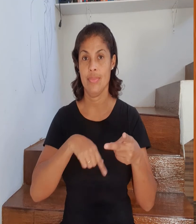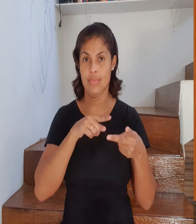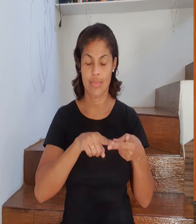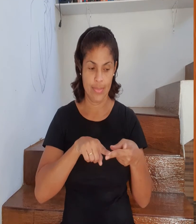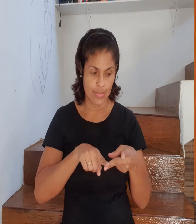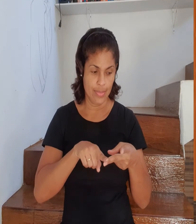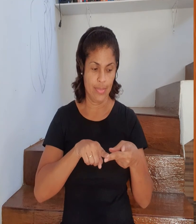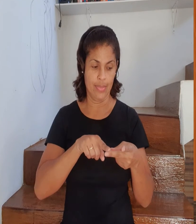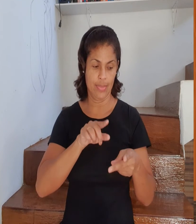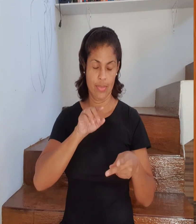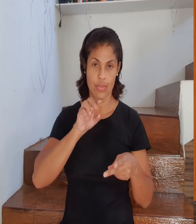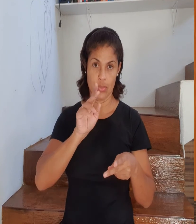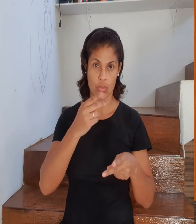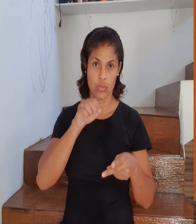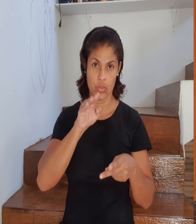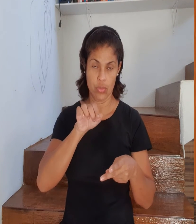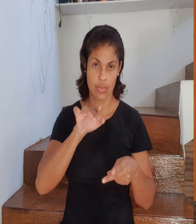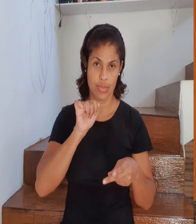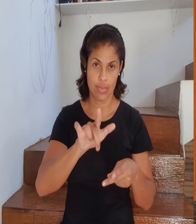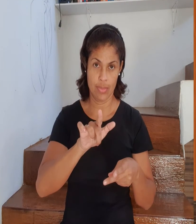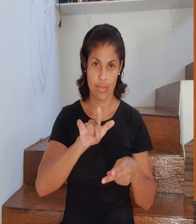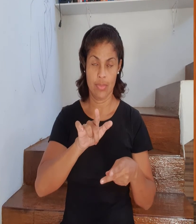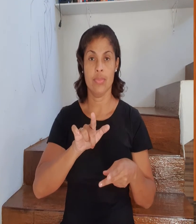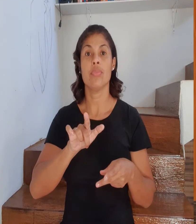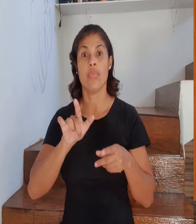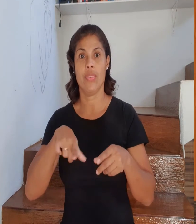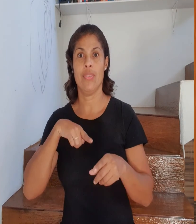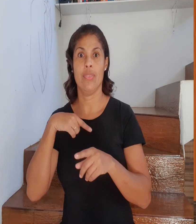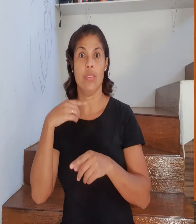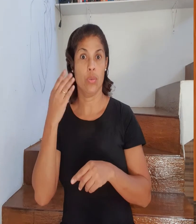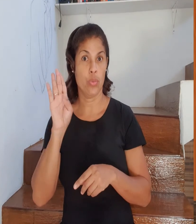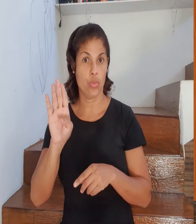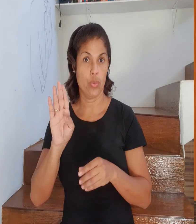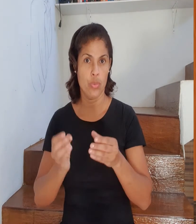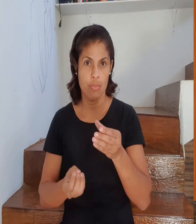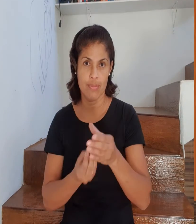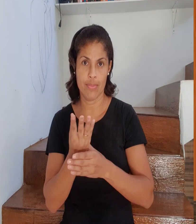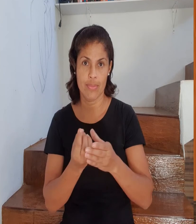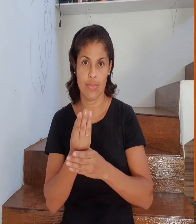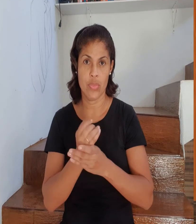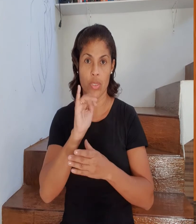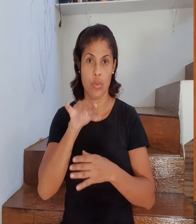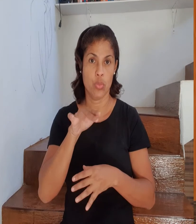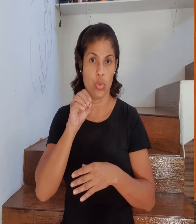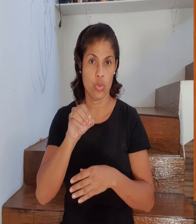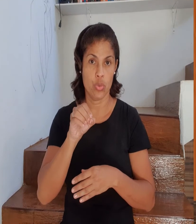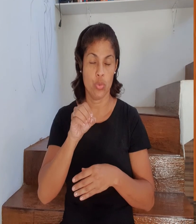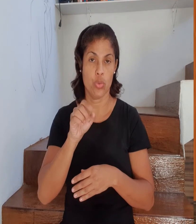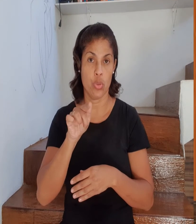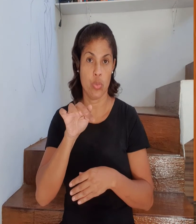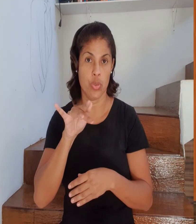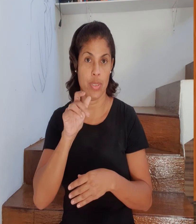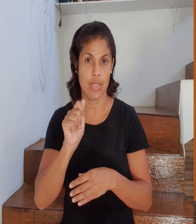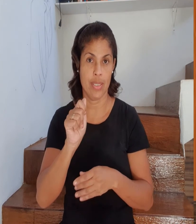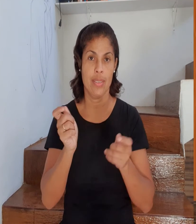e imunidade humoral, onde os linfócitos B, ao secretarem imunoglobulinas ou